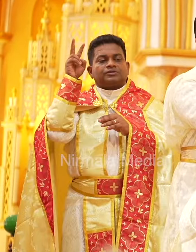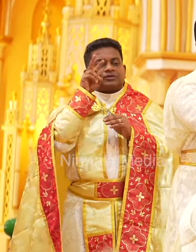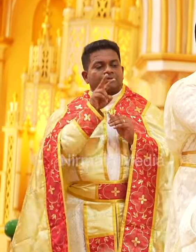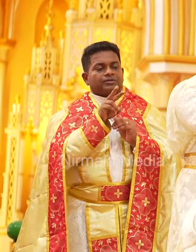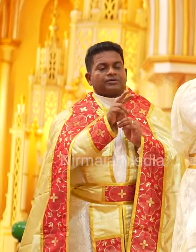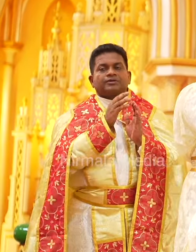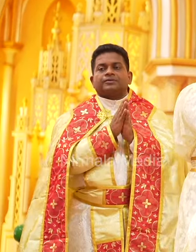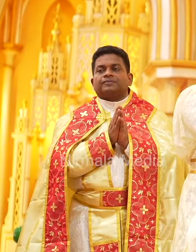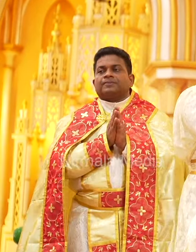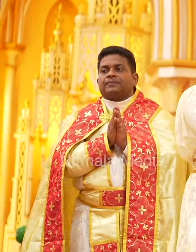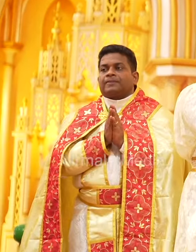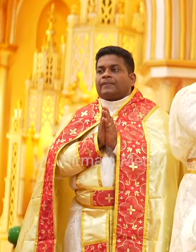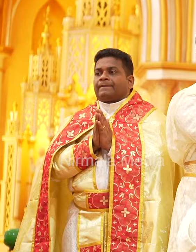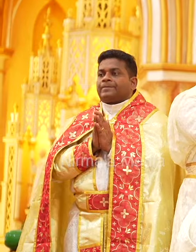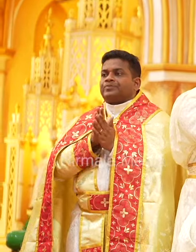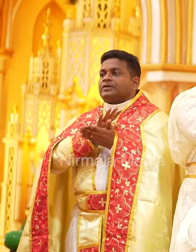കേണമേ.